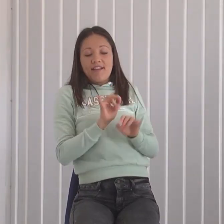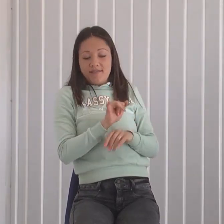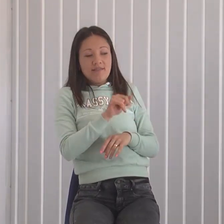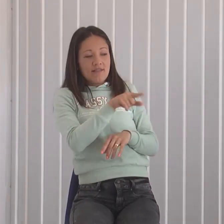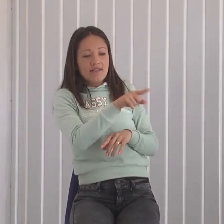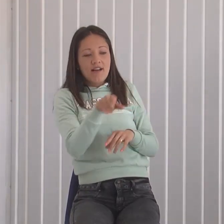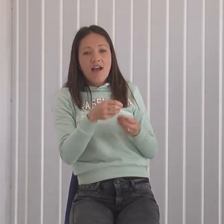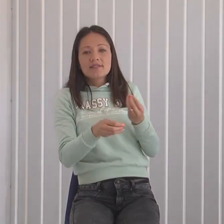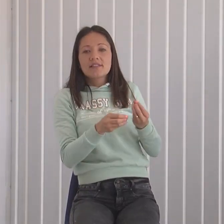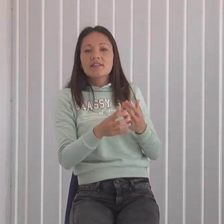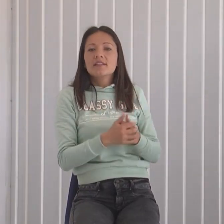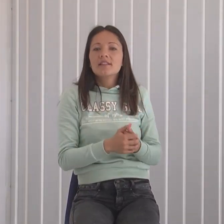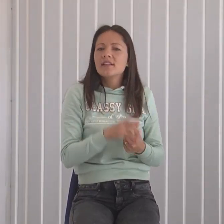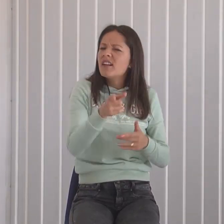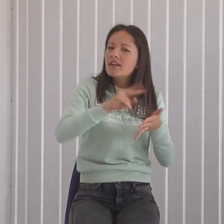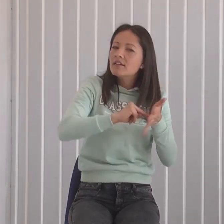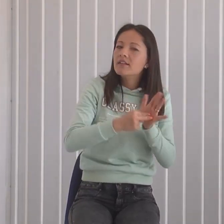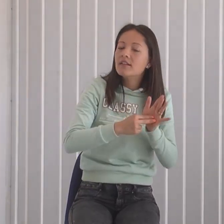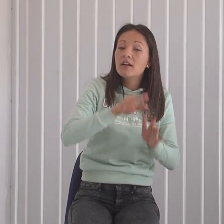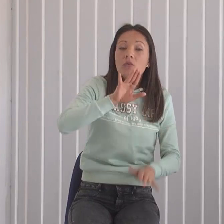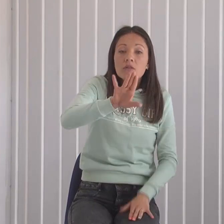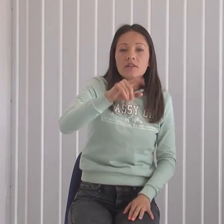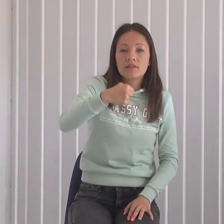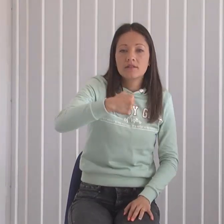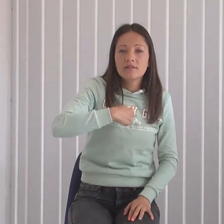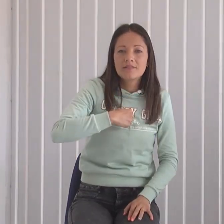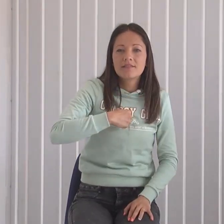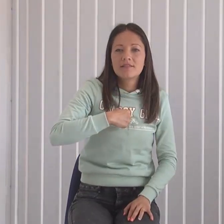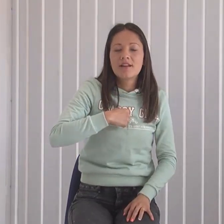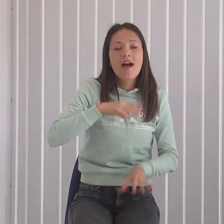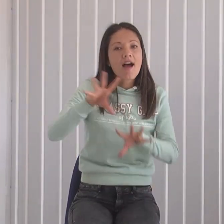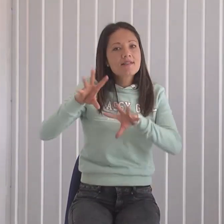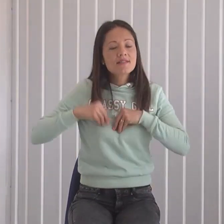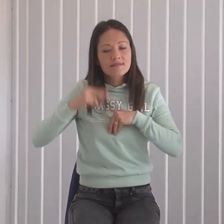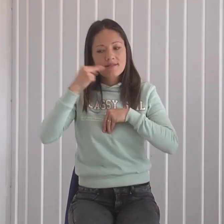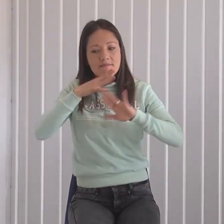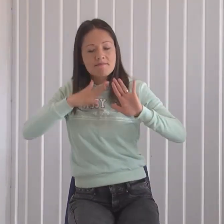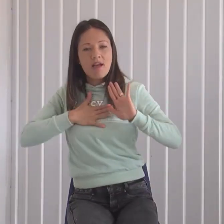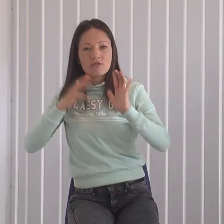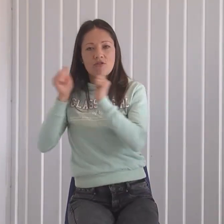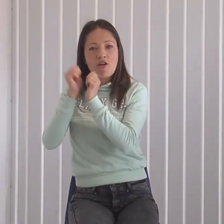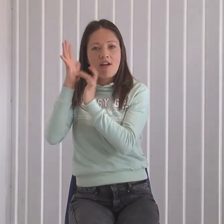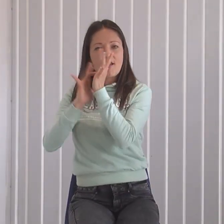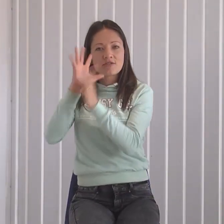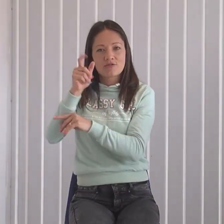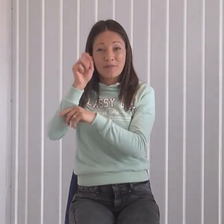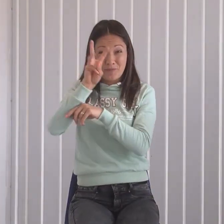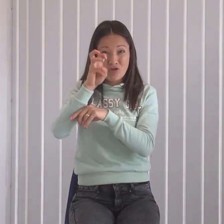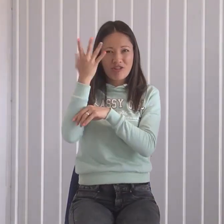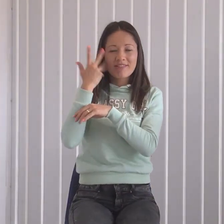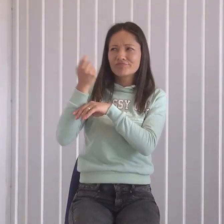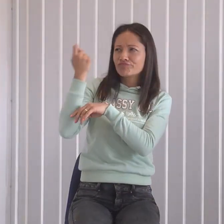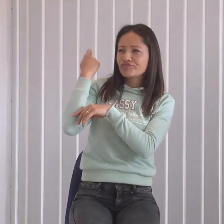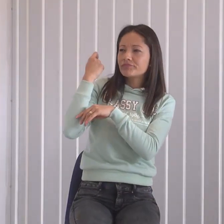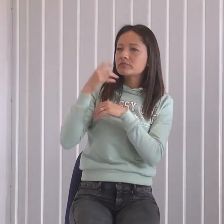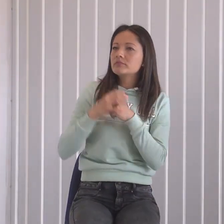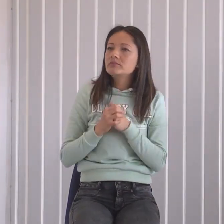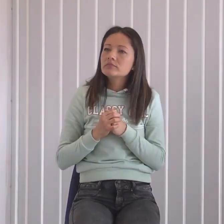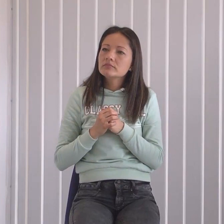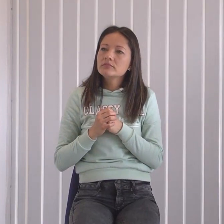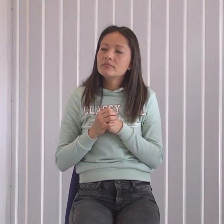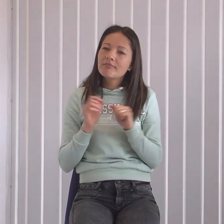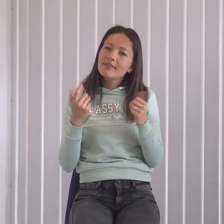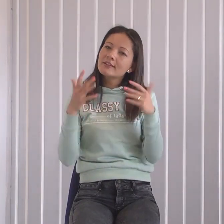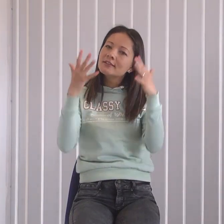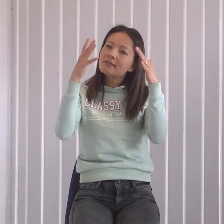tratando. ¿Qué quiere decir esto? Que usted y yo, que hemos aceptado el pacto con el Señor Jesucristo, hace 8 días